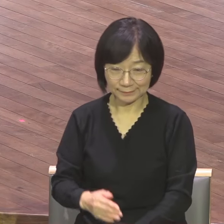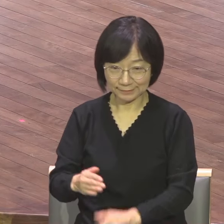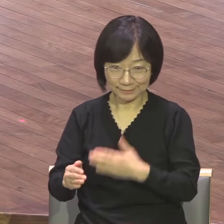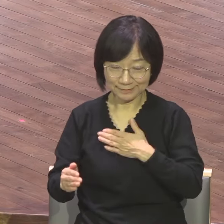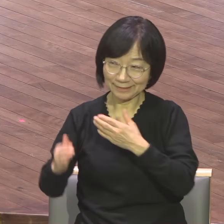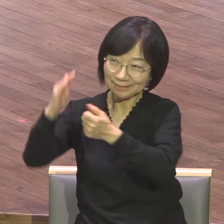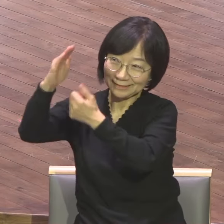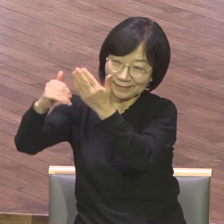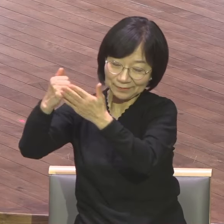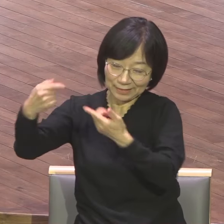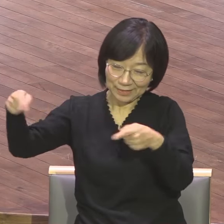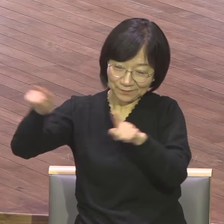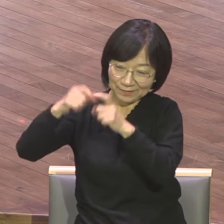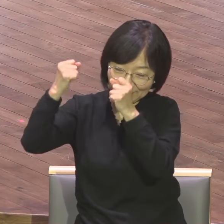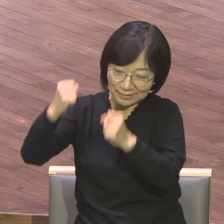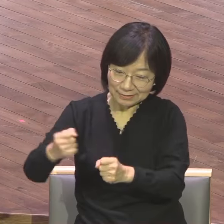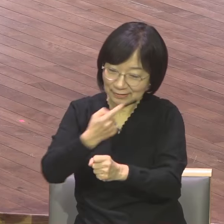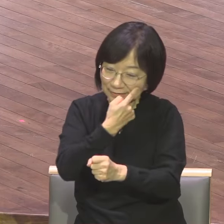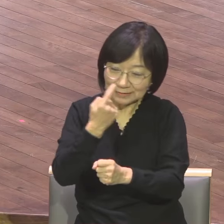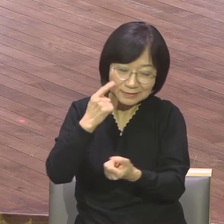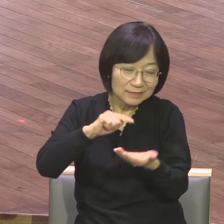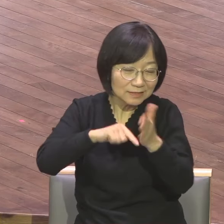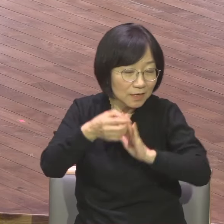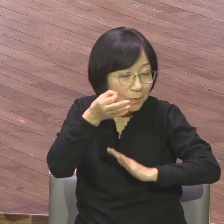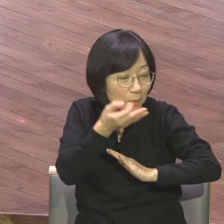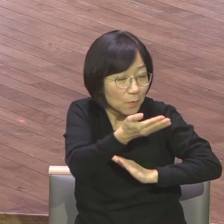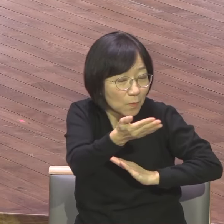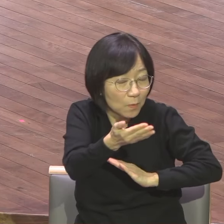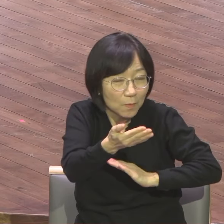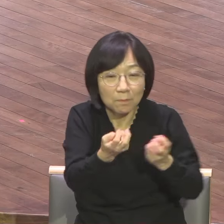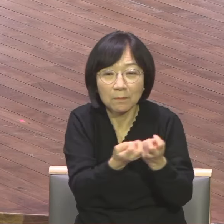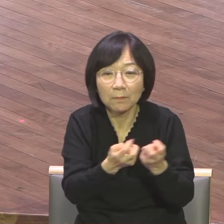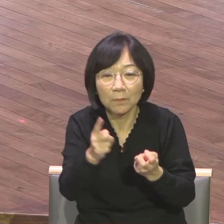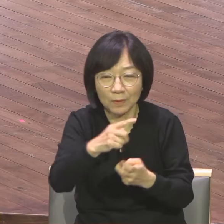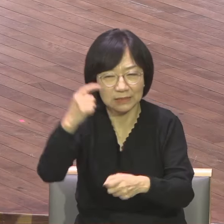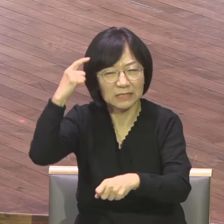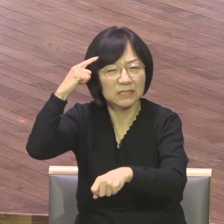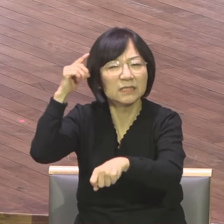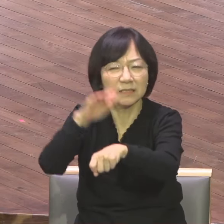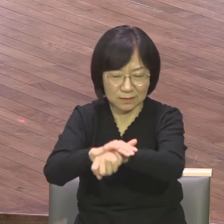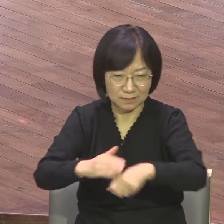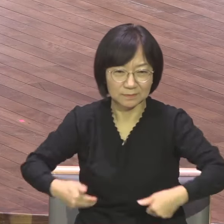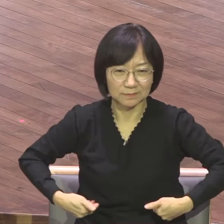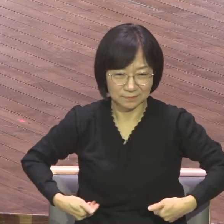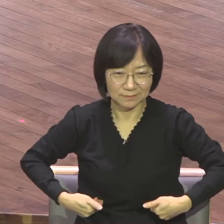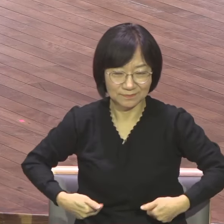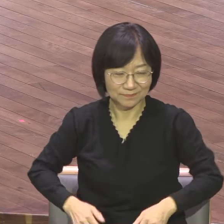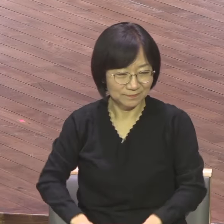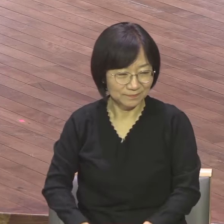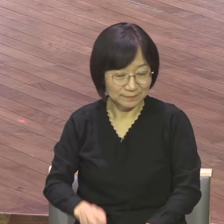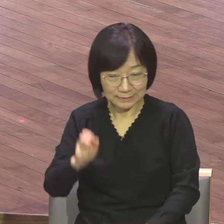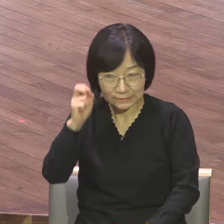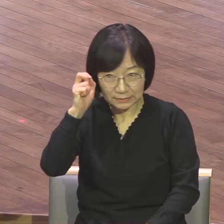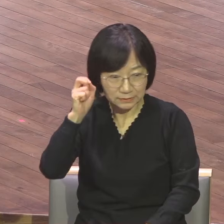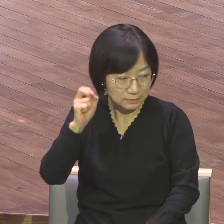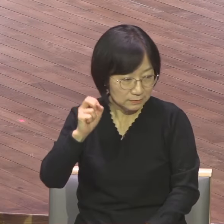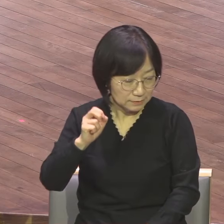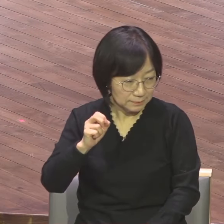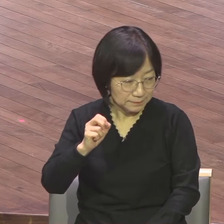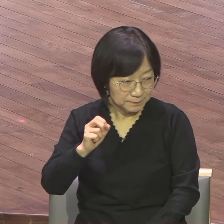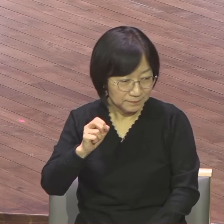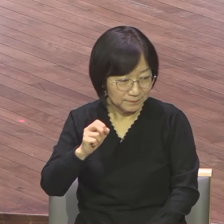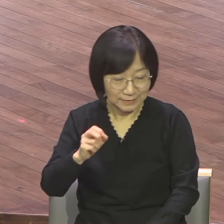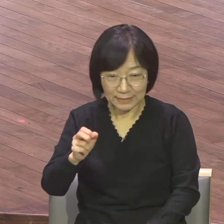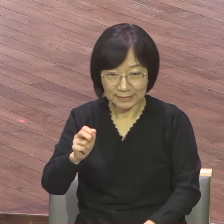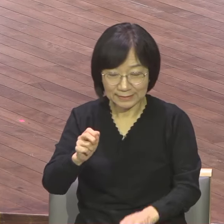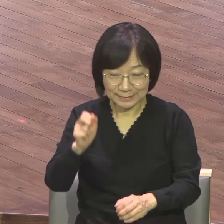하신 증거를 보여줄 수 있느냐, 다윗처럼. 지혜를 얻으면 돼요. 잠언의 말씀이요, 31장으로 되어 있는데, 날마다